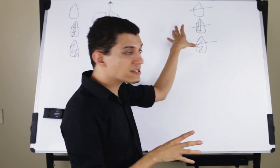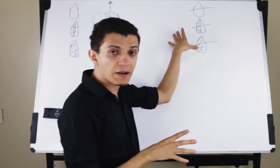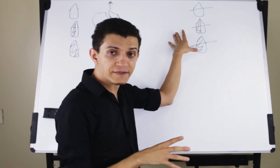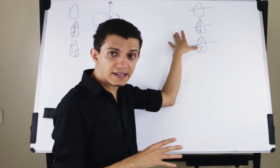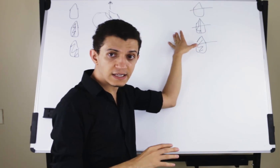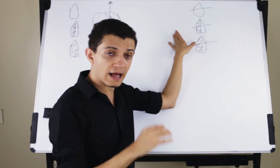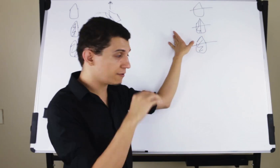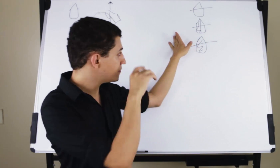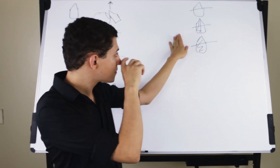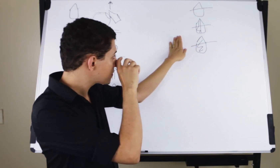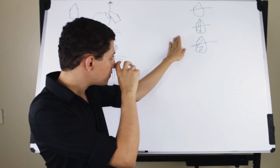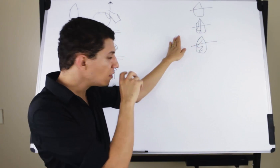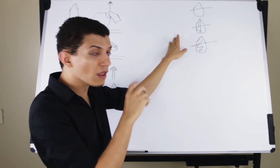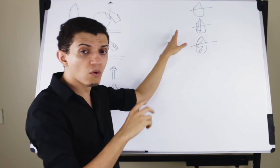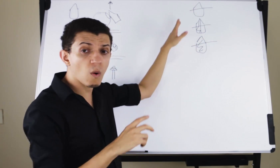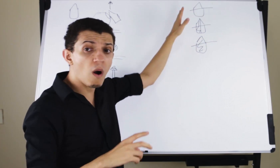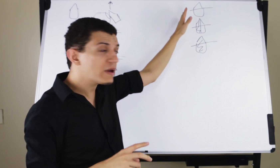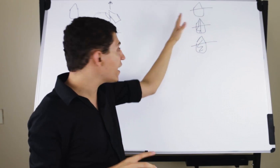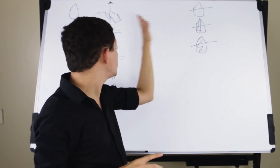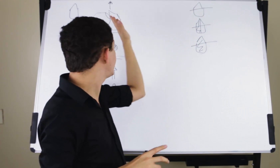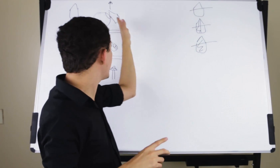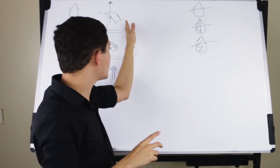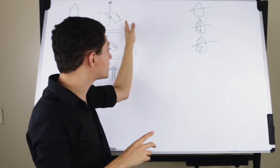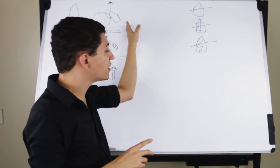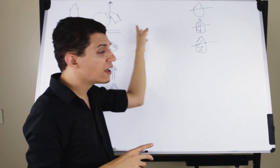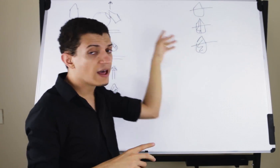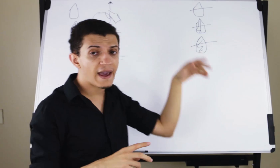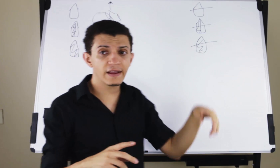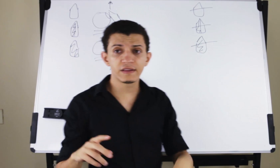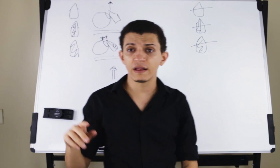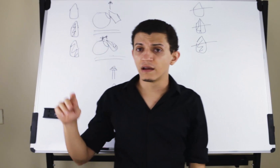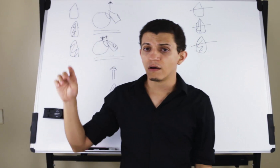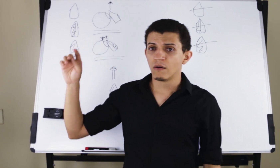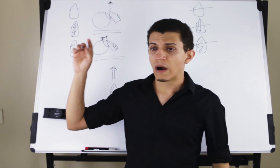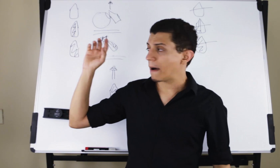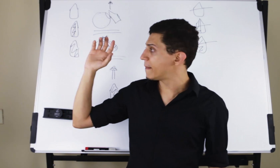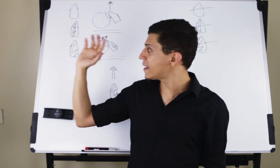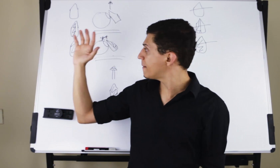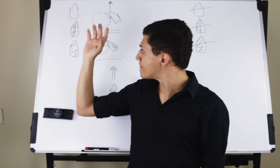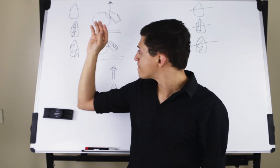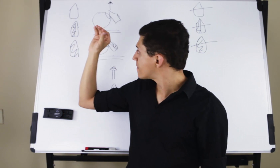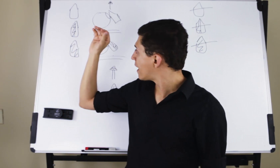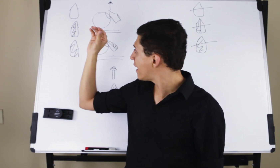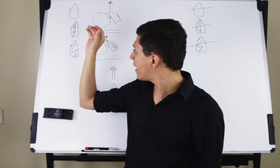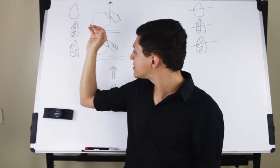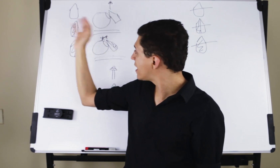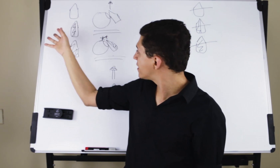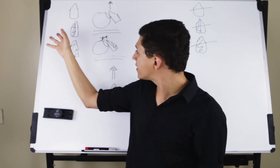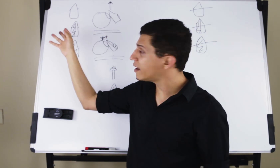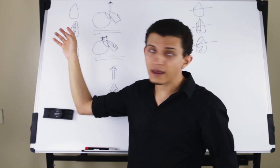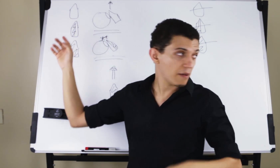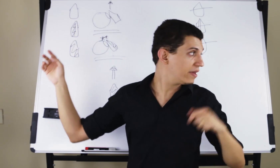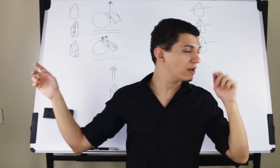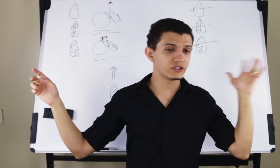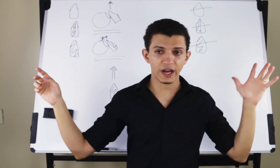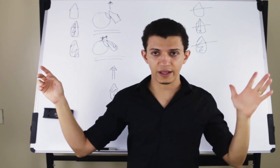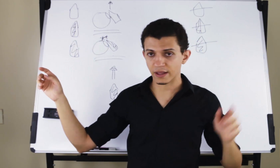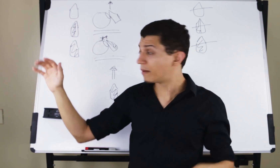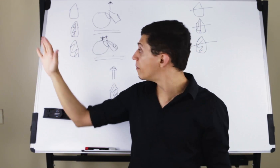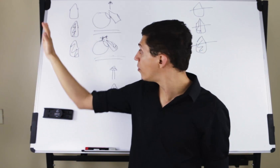exemplos desse lado. Qual que é a diferença entre a minha esquerda aqui e a minha direita?